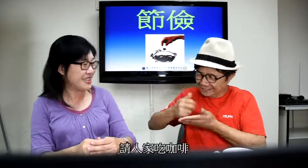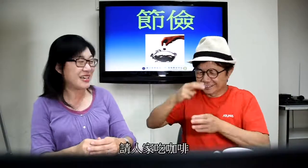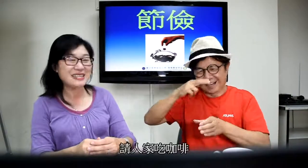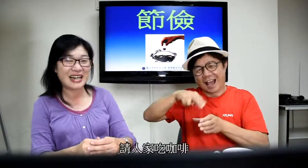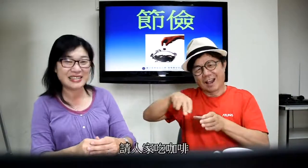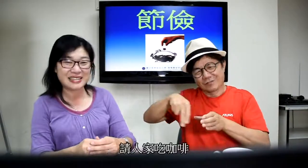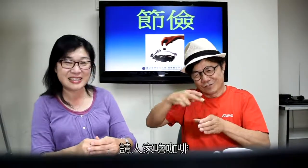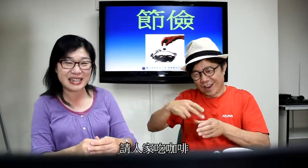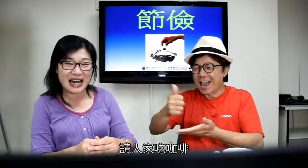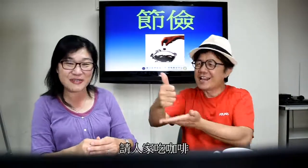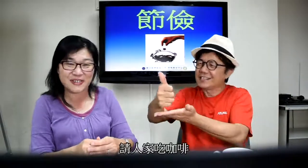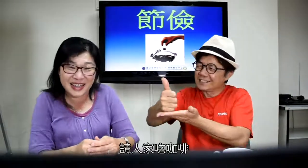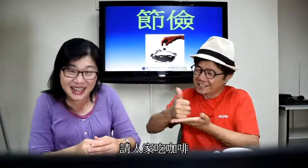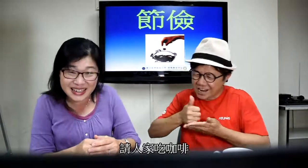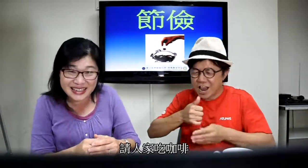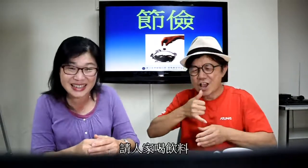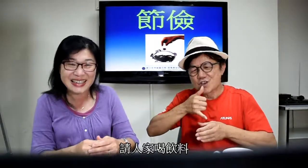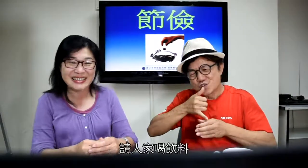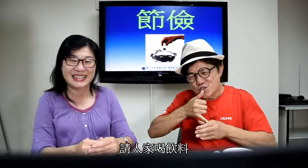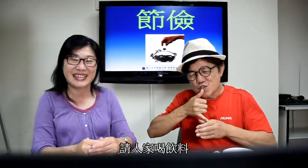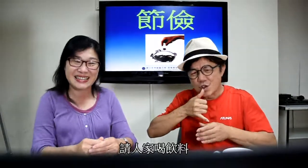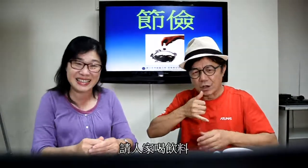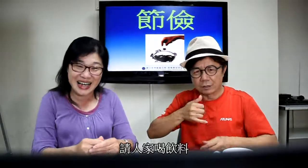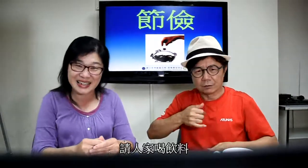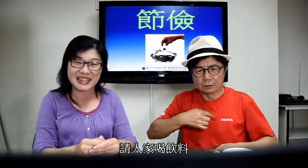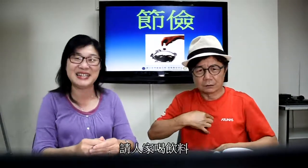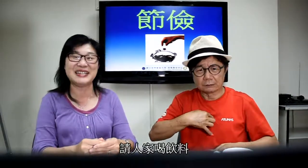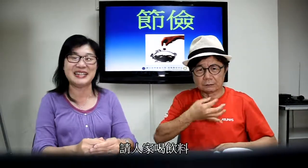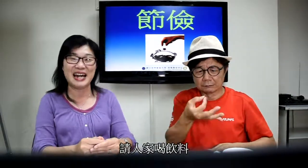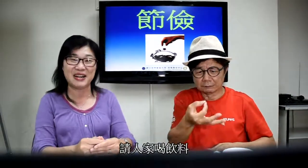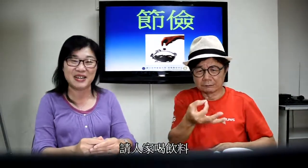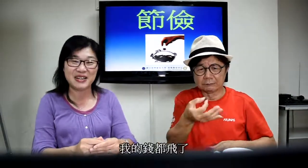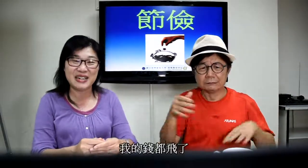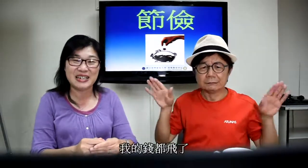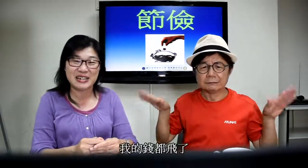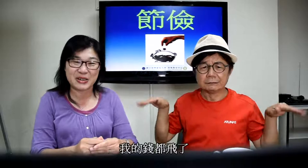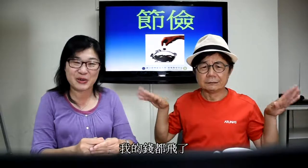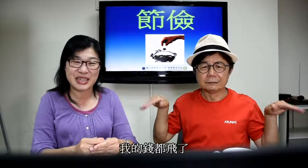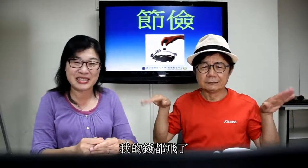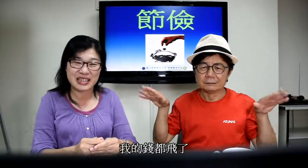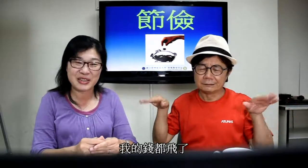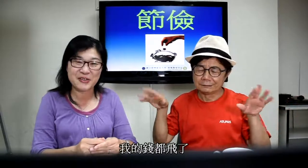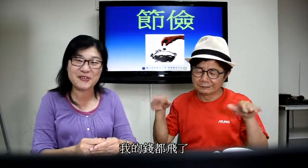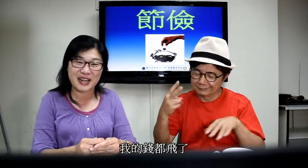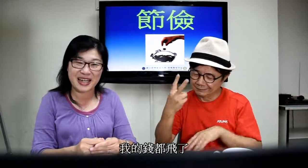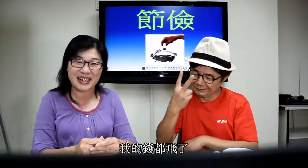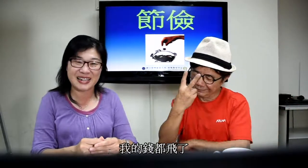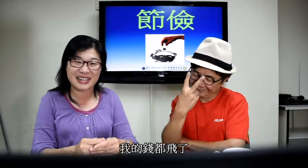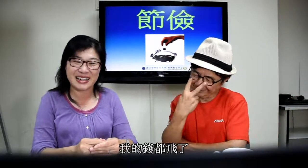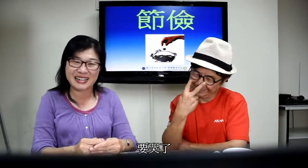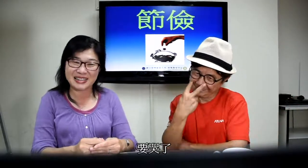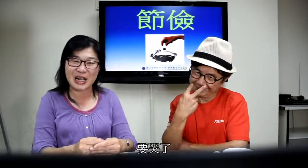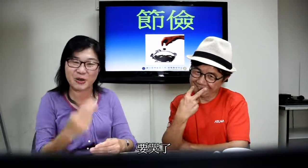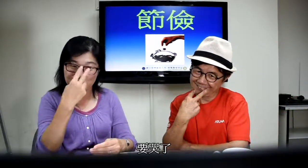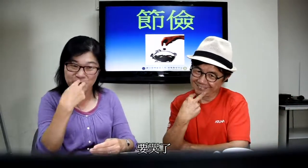家吃咖啡，请人家喝饮料，我的钱都飞了，要哭了。